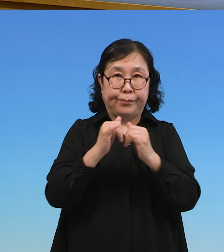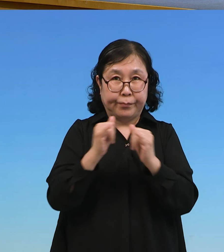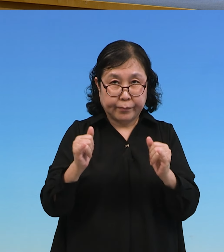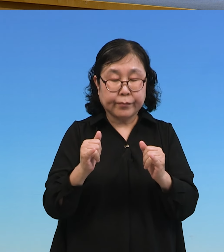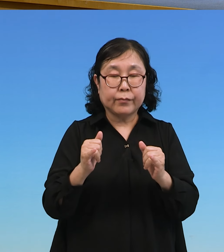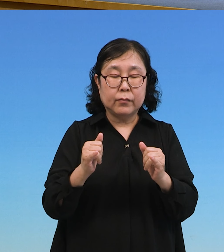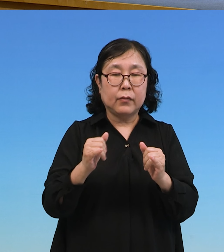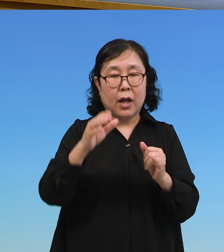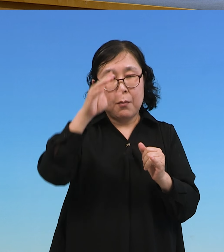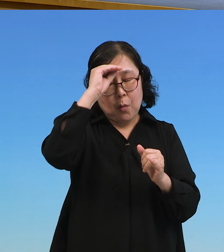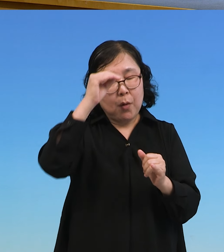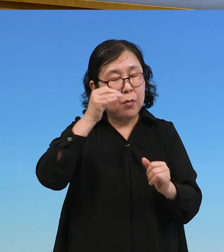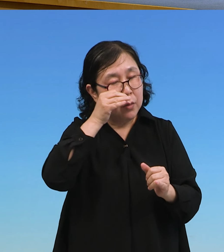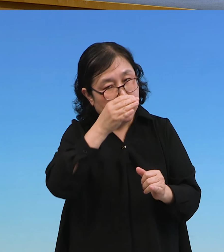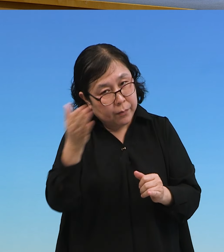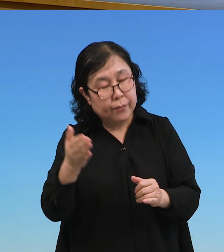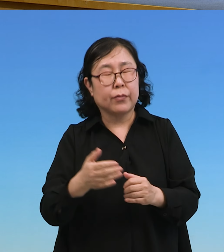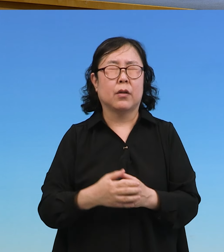솔선수범입니다.